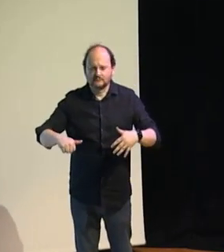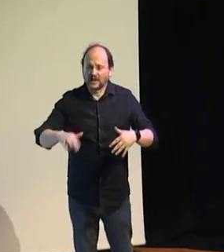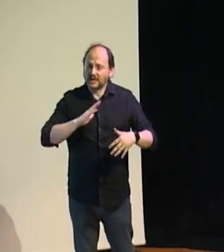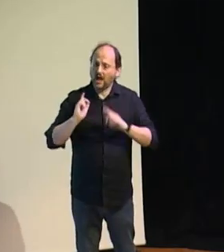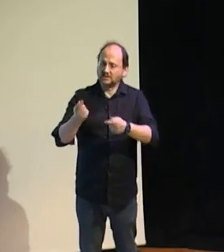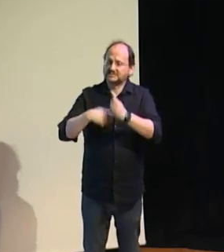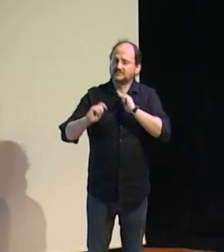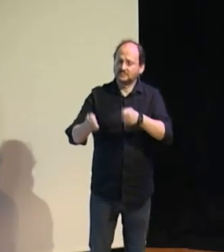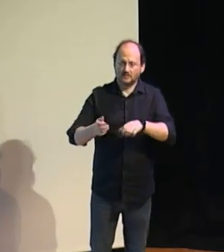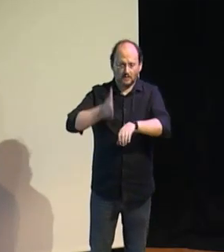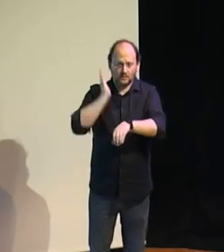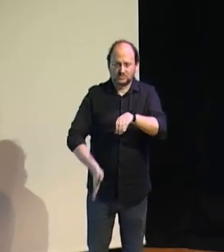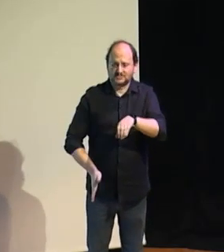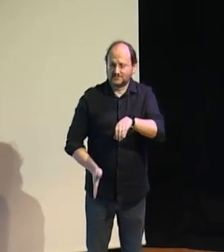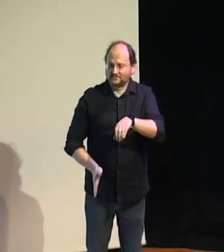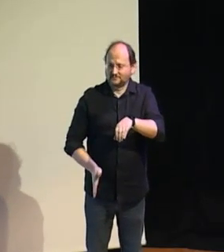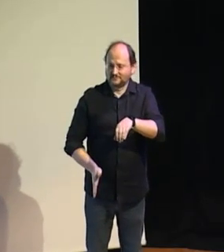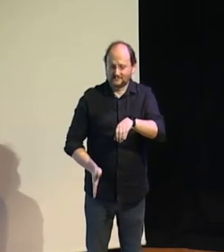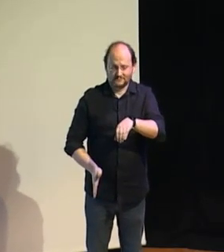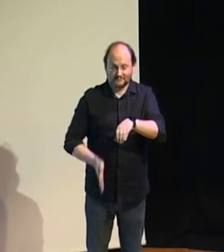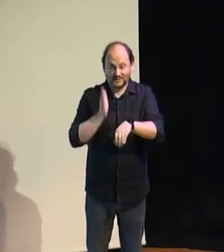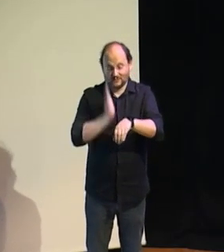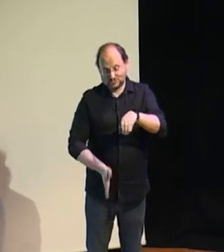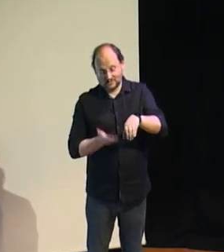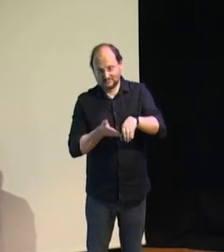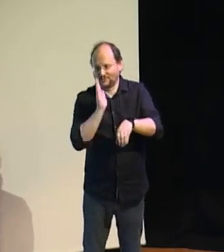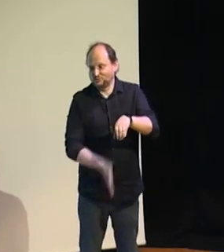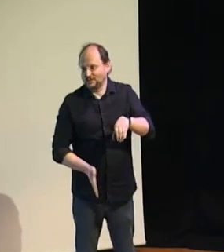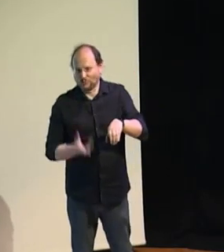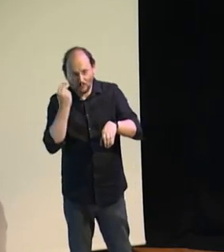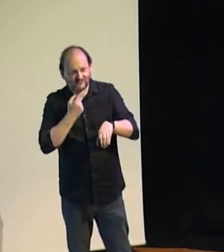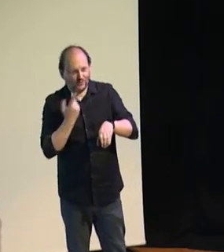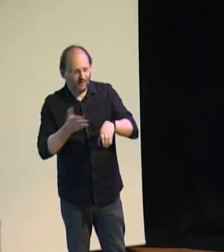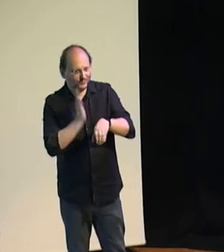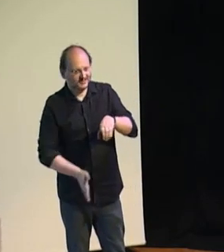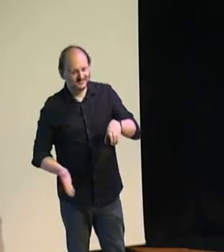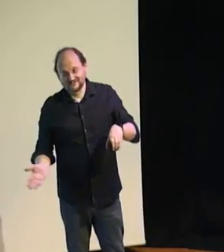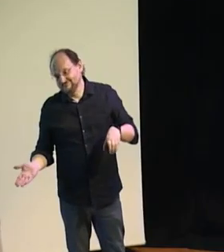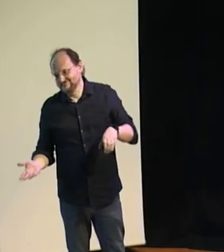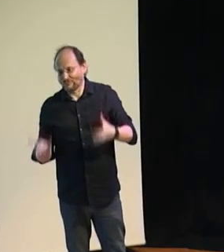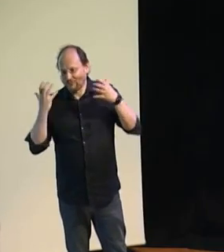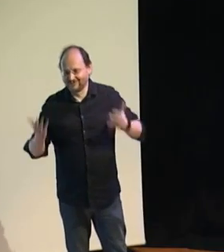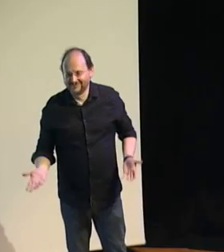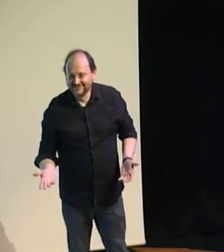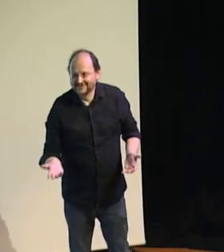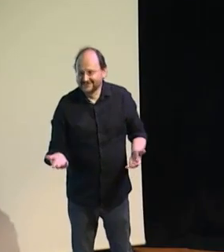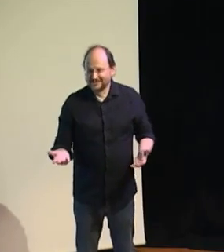XVI, il avait un signe, celui-là. Celui-là. Bon, voilà, on comprend facilement pourquoi ce signe lui a été attribué quand